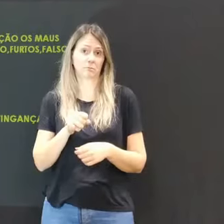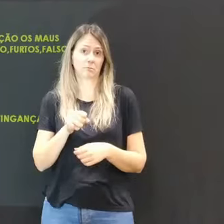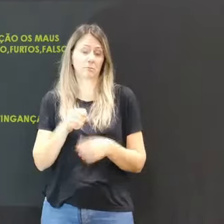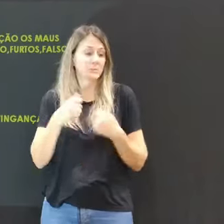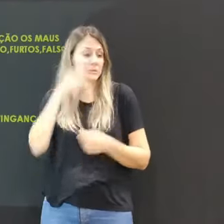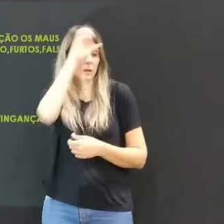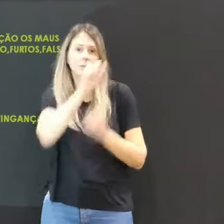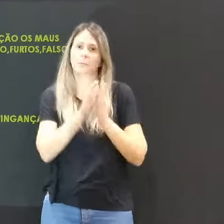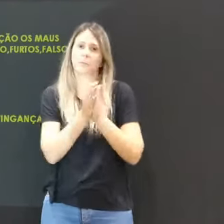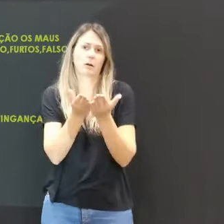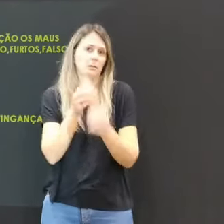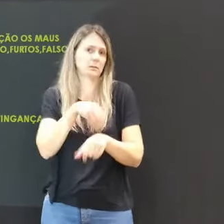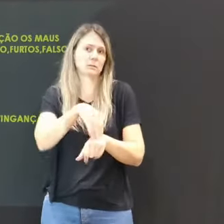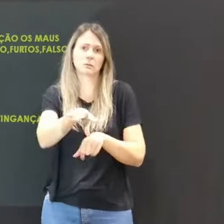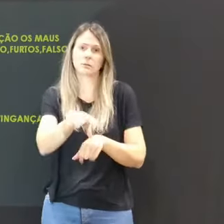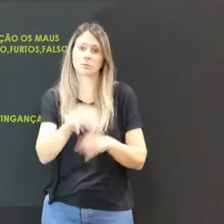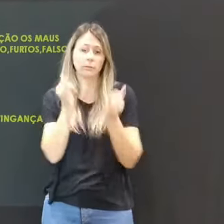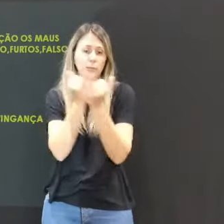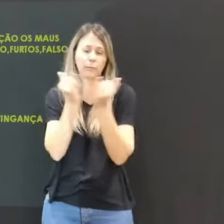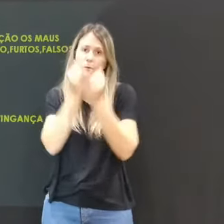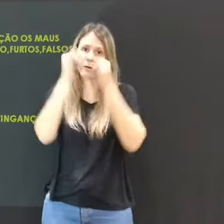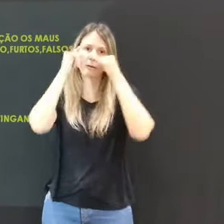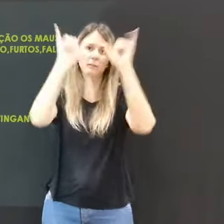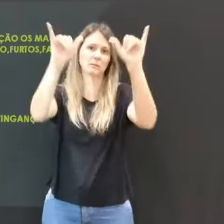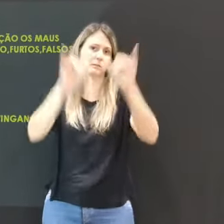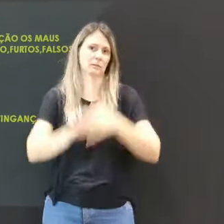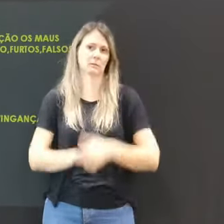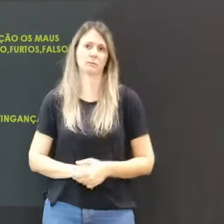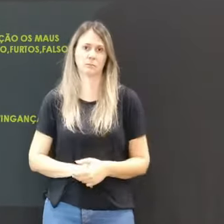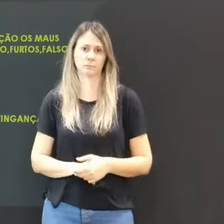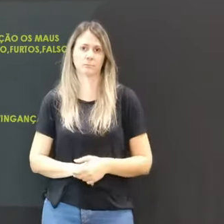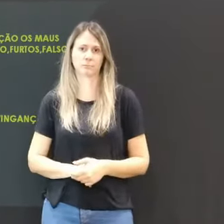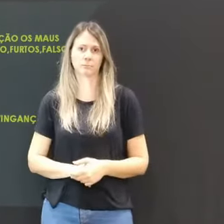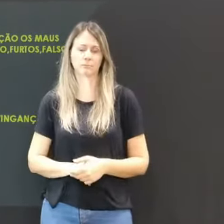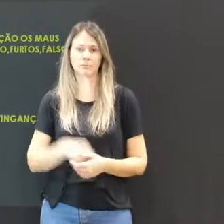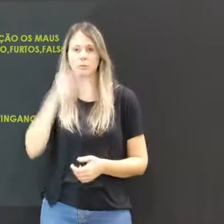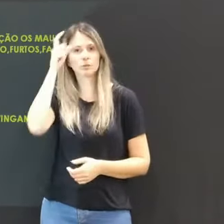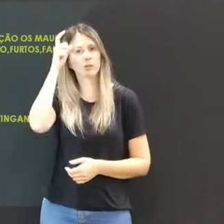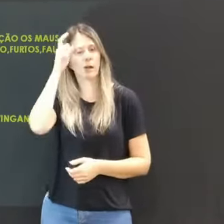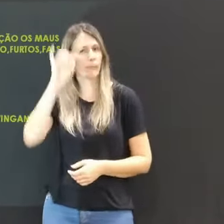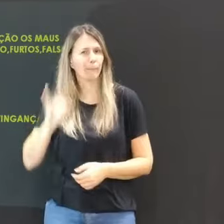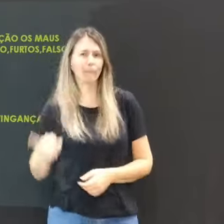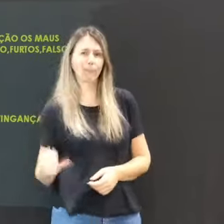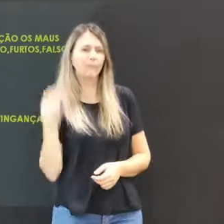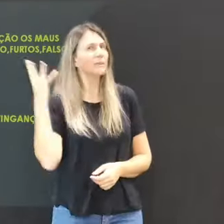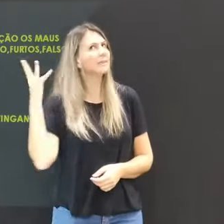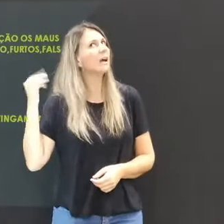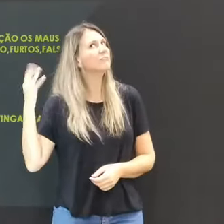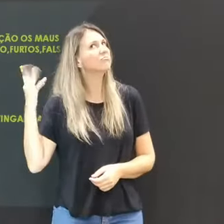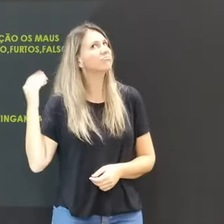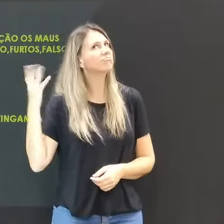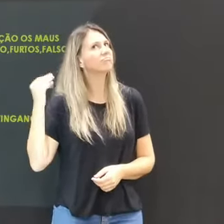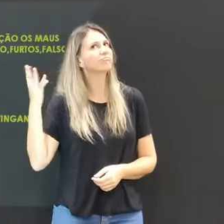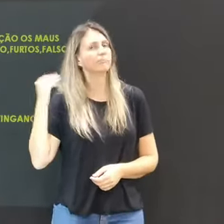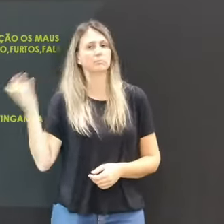aprenderem. É a palavra de Deus que ensina isso. Fofoca nós temos que evitar fazer isso. Porque são estratégias do diabo que